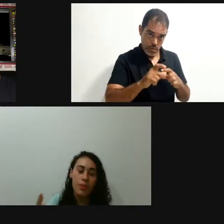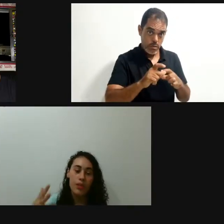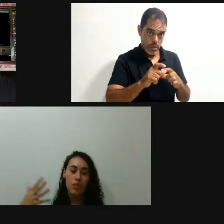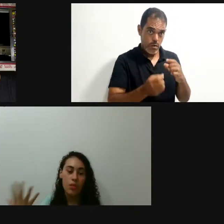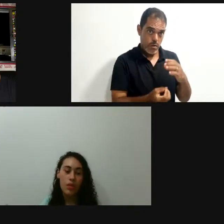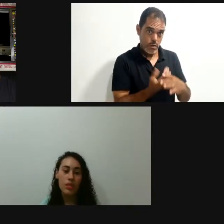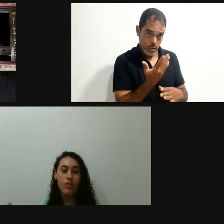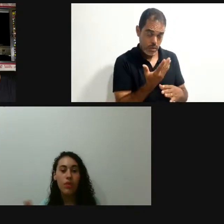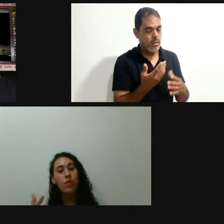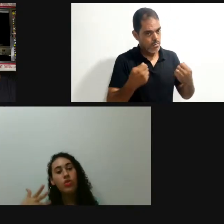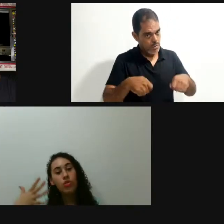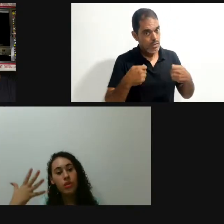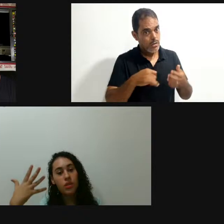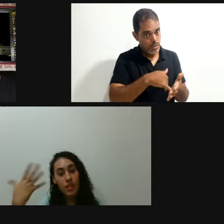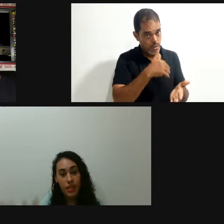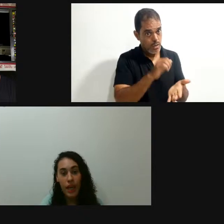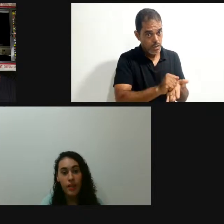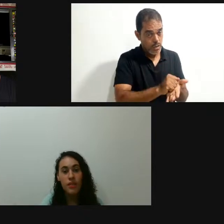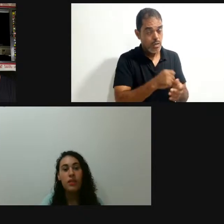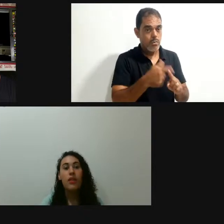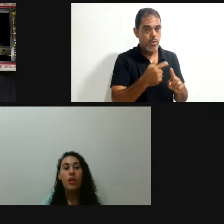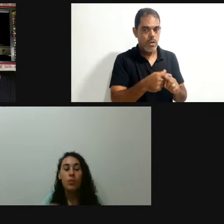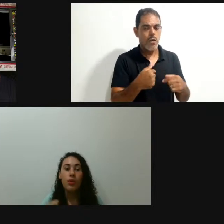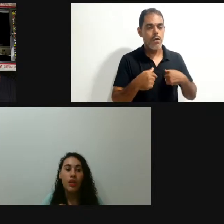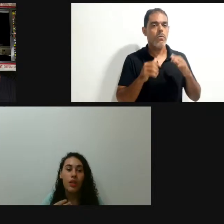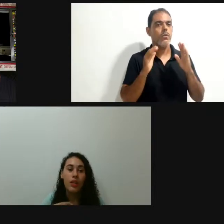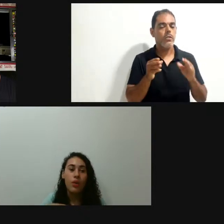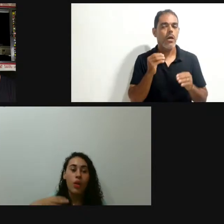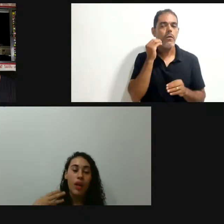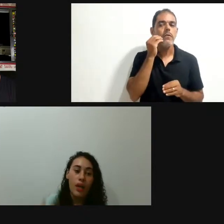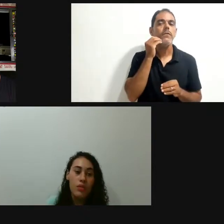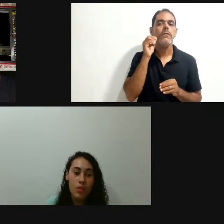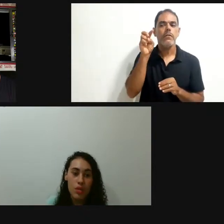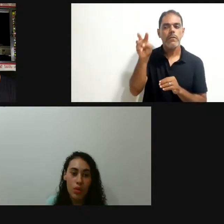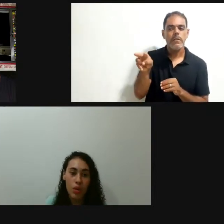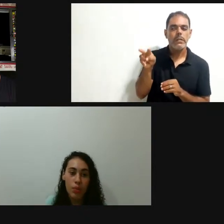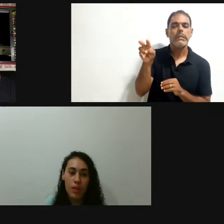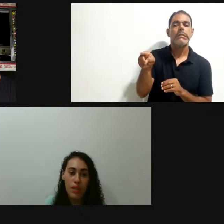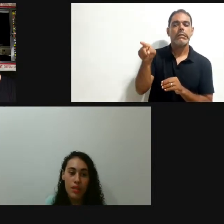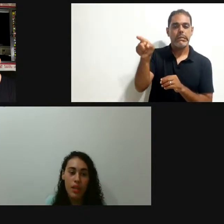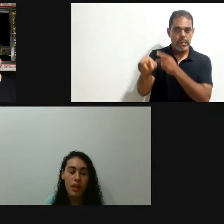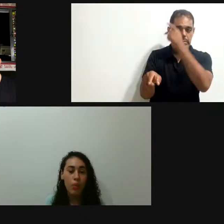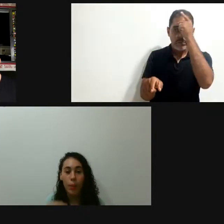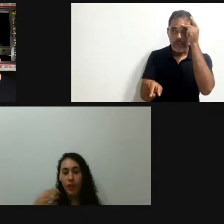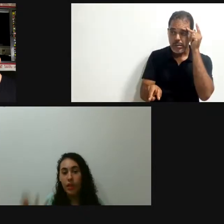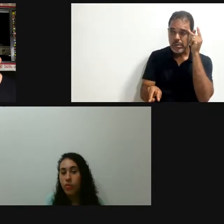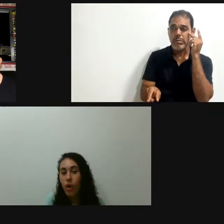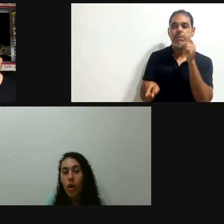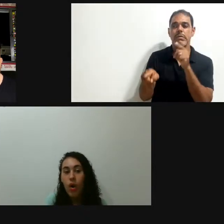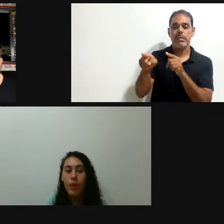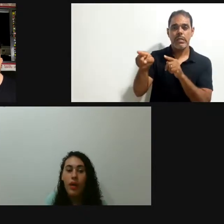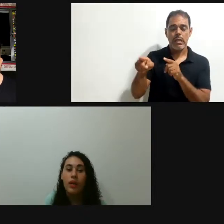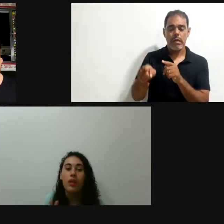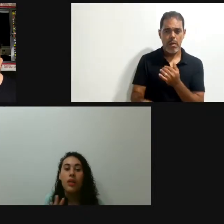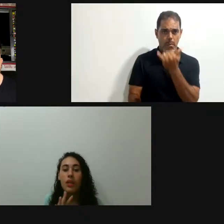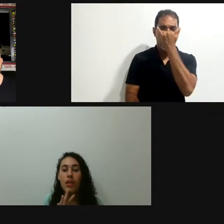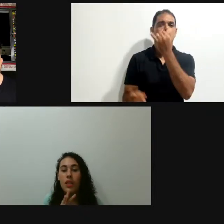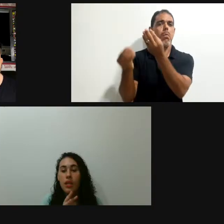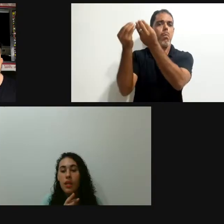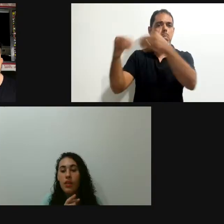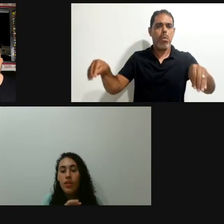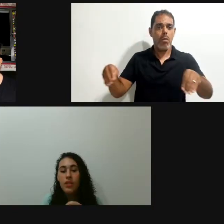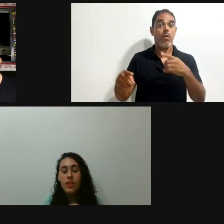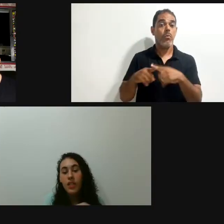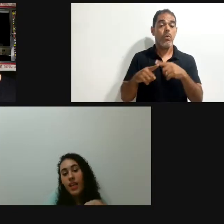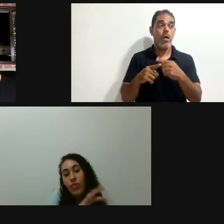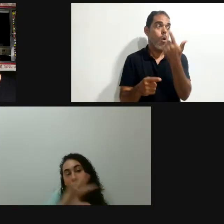casos de pessoas que foram injustiçadas porque colocaram suas obras em alguma plataforma